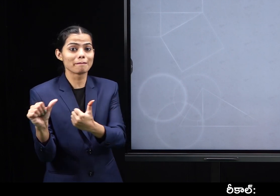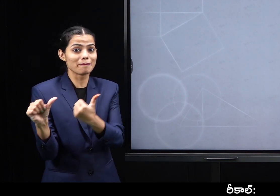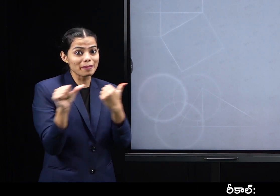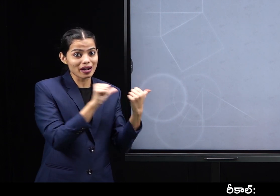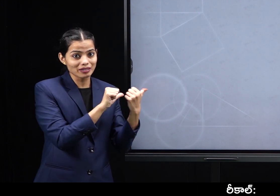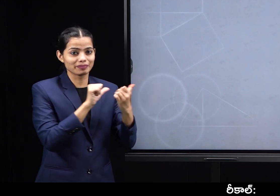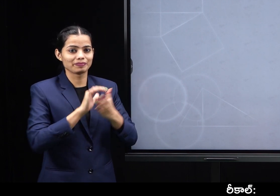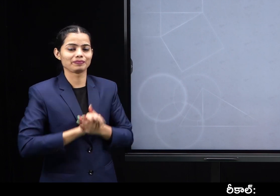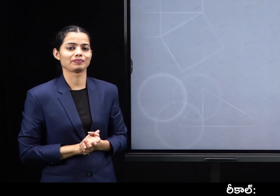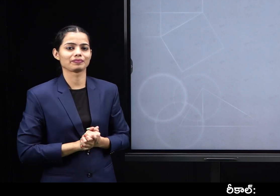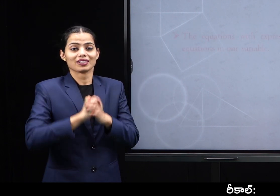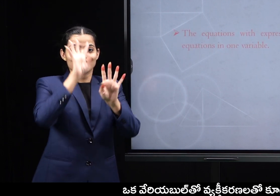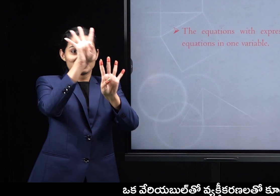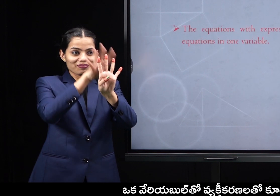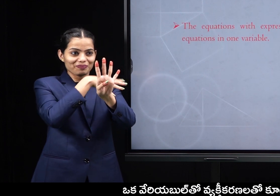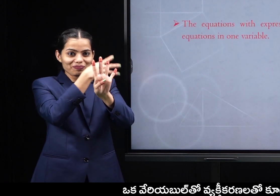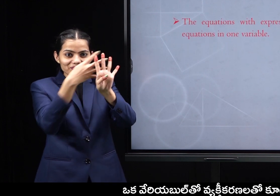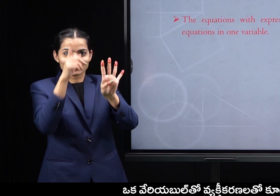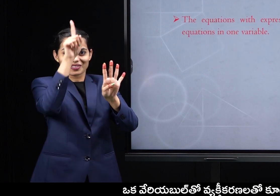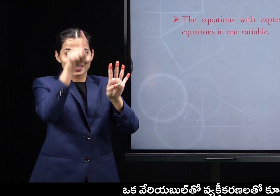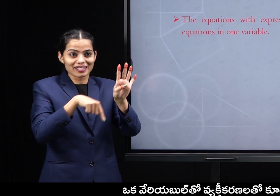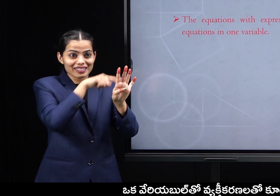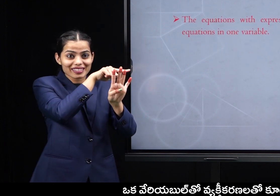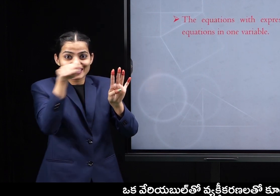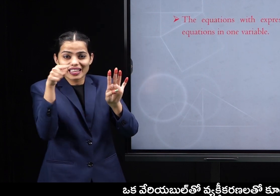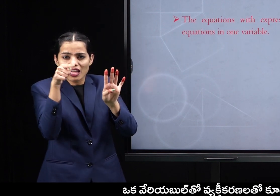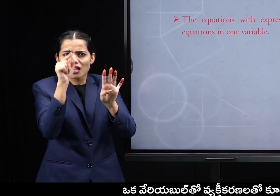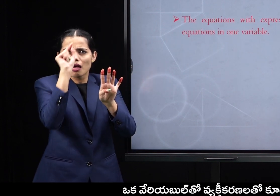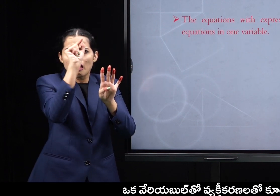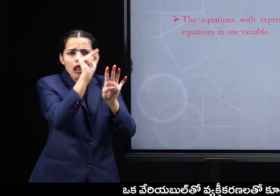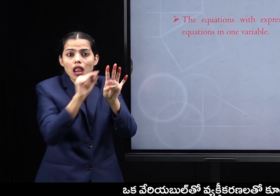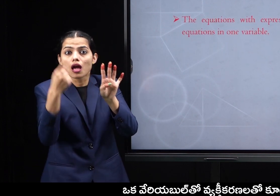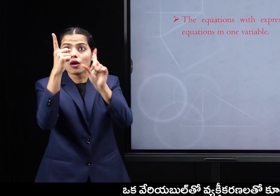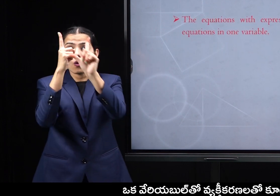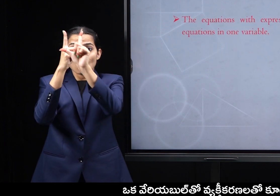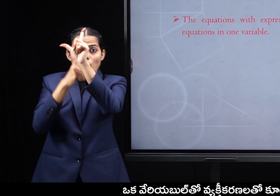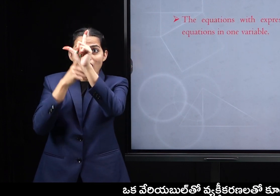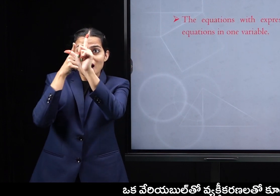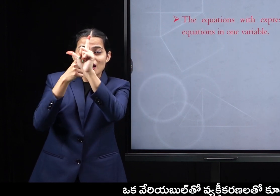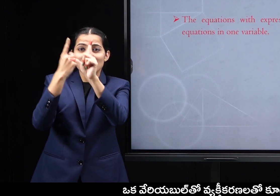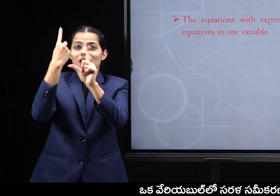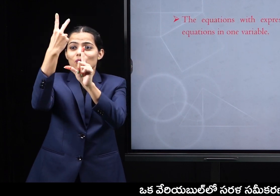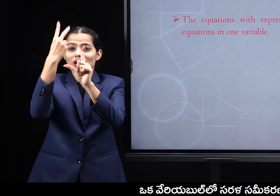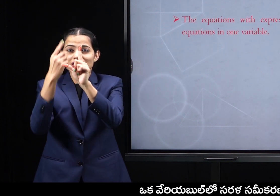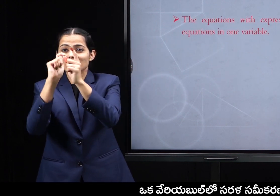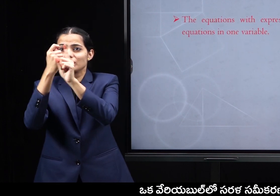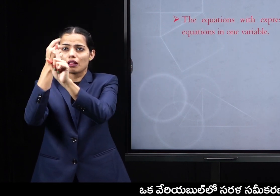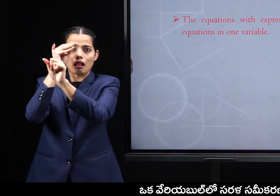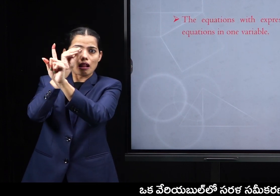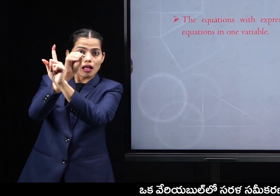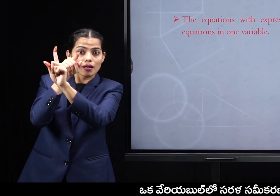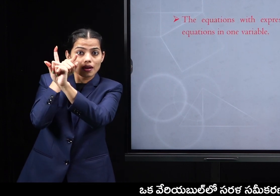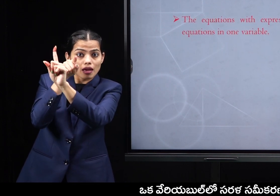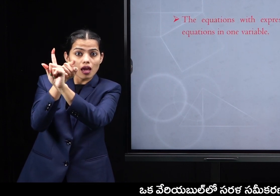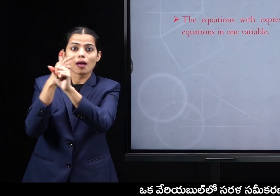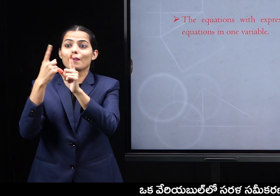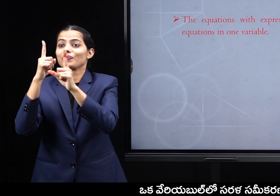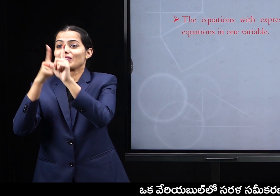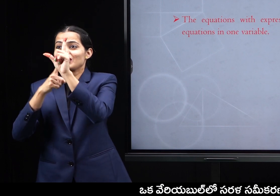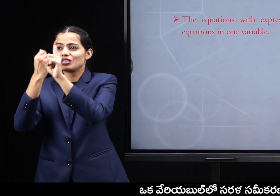రీకాల్: ఒక వేరియబుల్లో వ్యక్తీకరణతో కూడిన సమీకరణాలను ఒక వేరియబుల్లో సరళ సమీకరణాలు